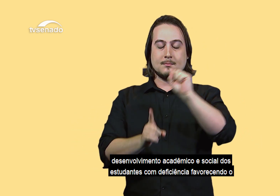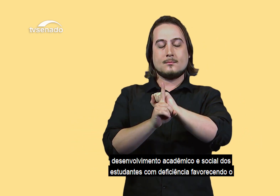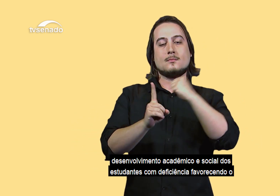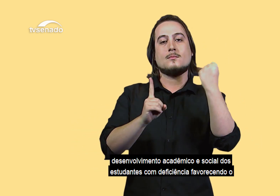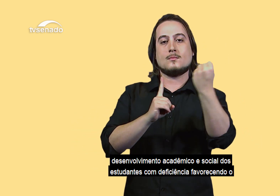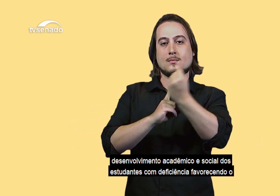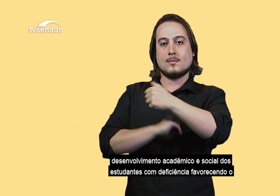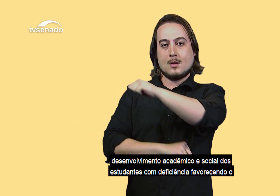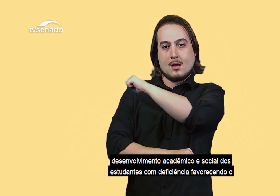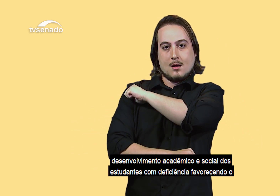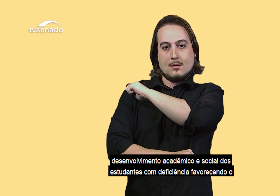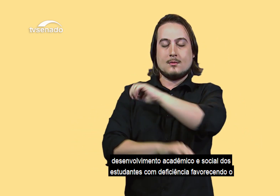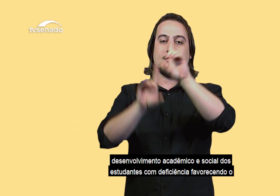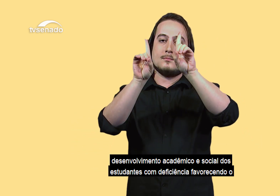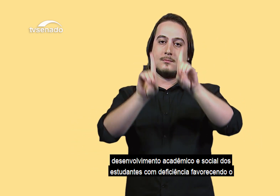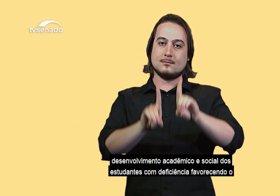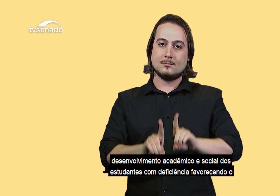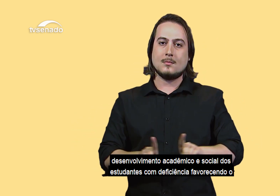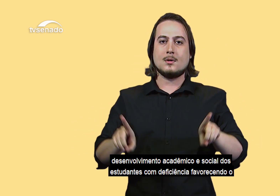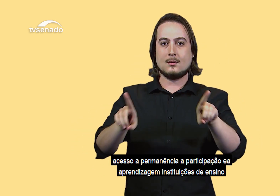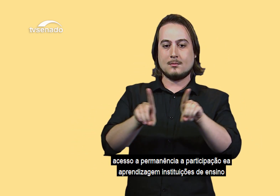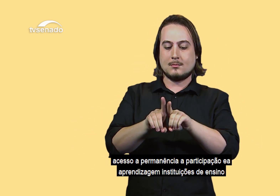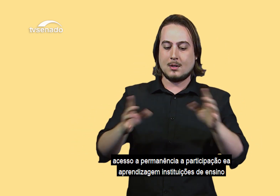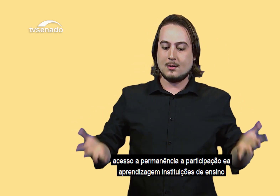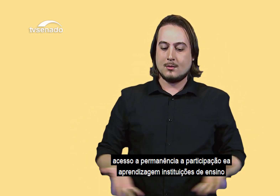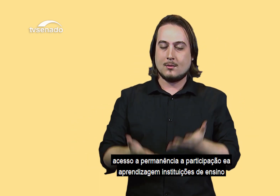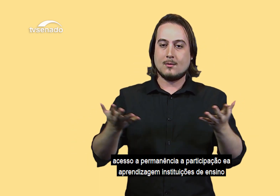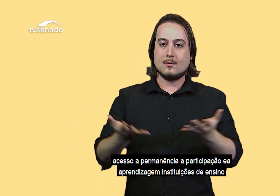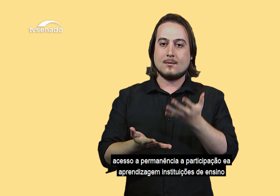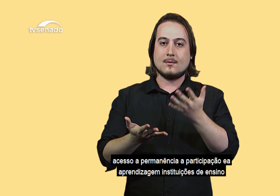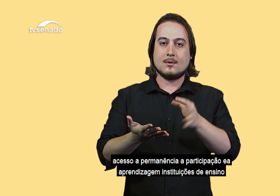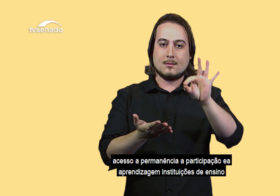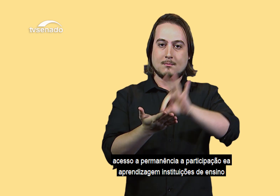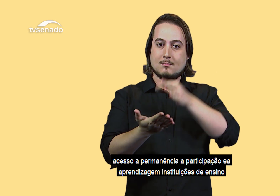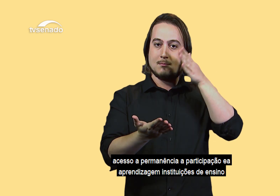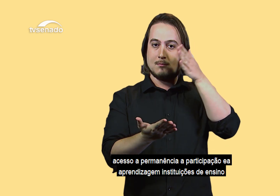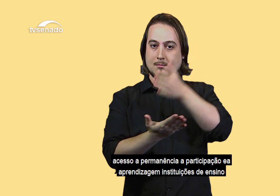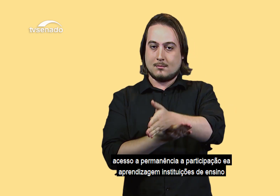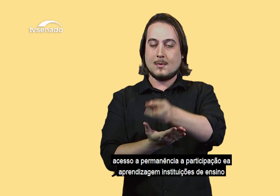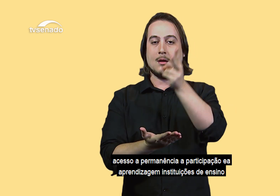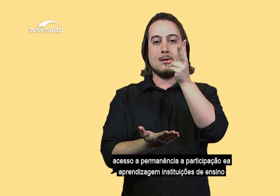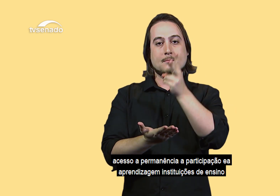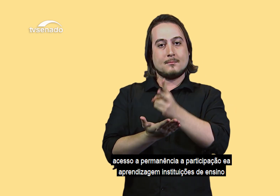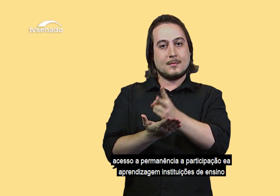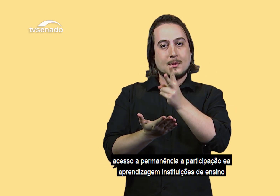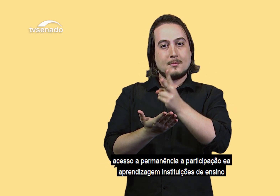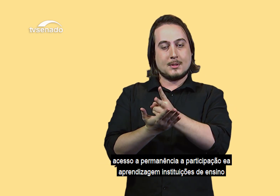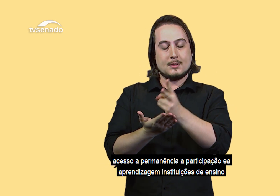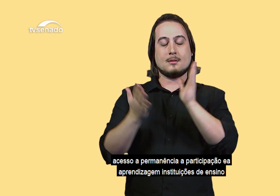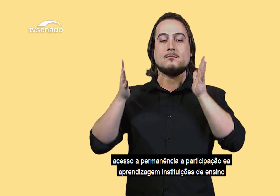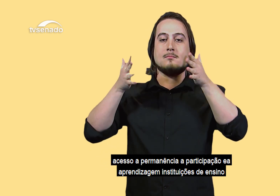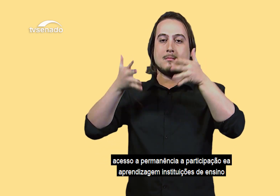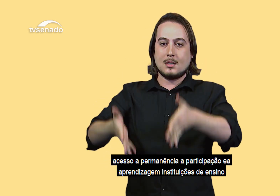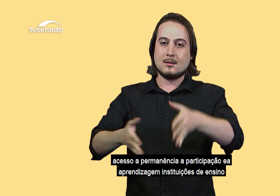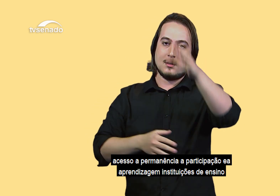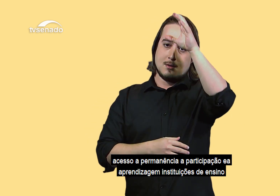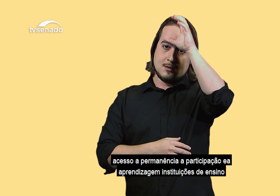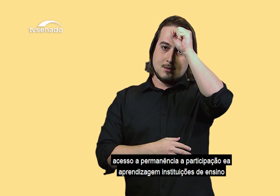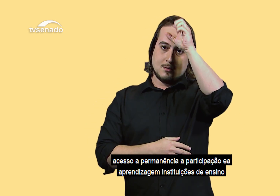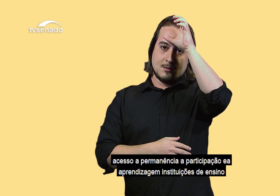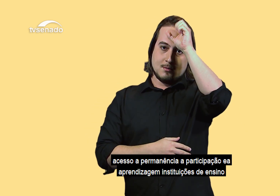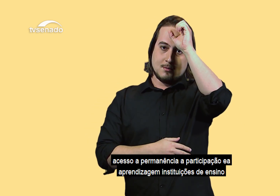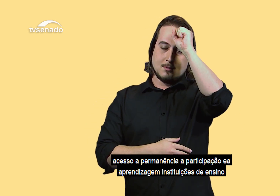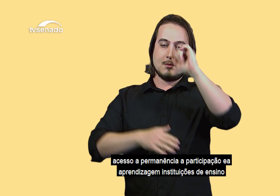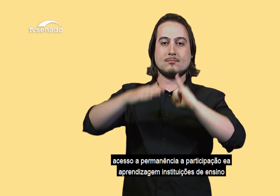estudantes com deficiência, favorecendo o acesso, a permanência, a participação e a aprendizagem em